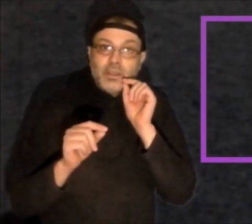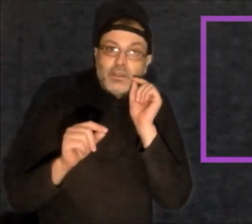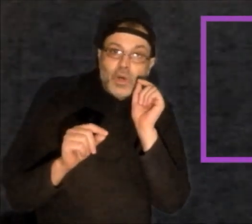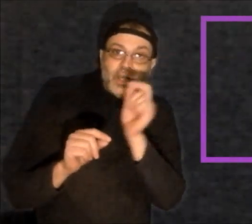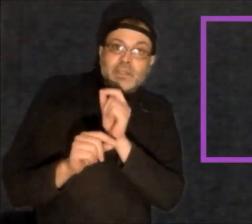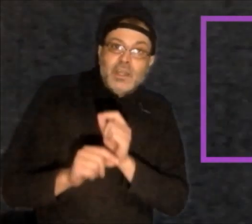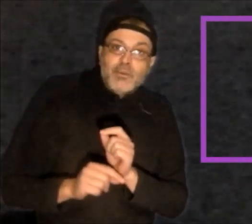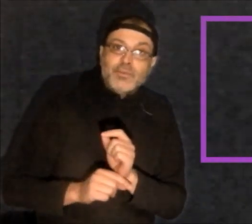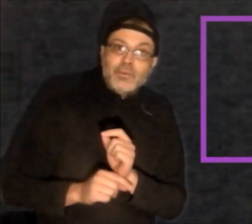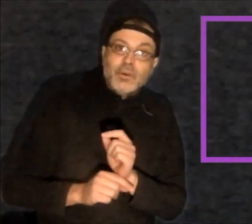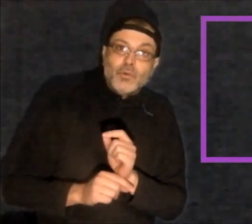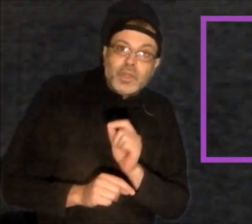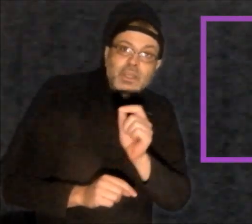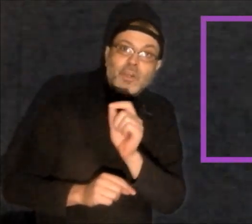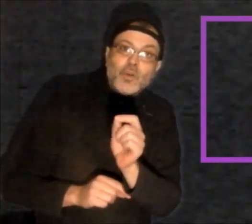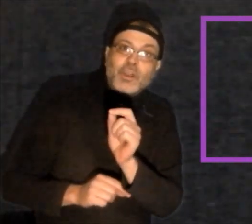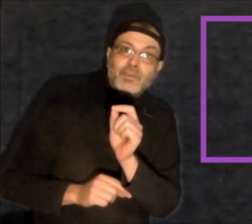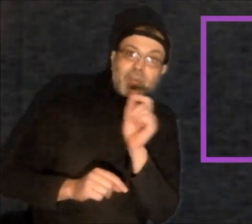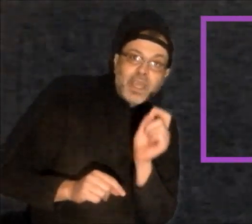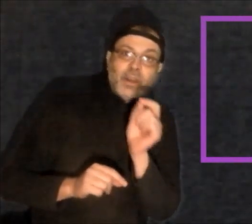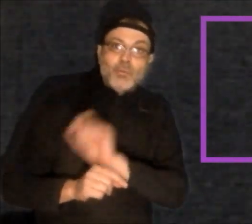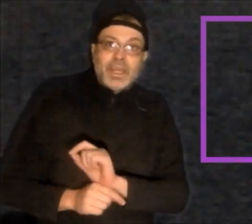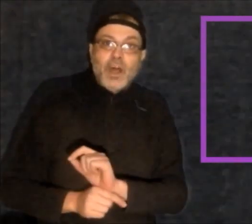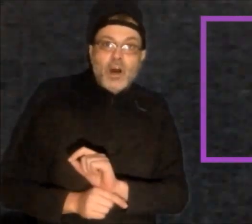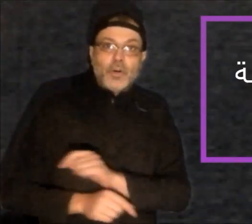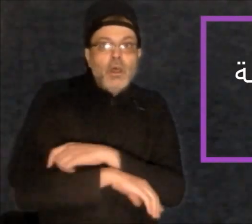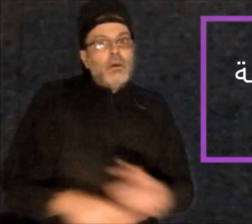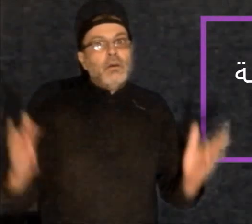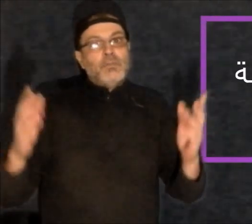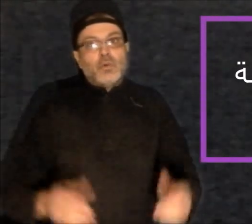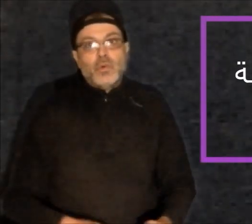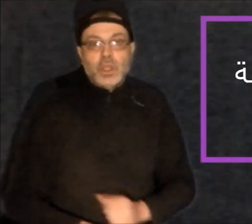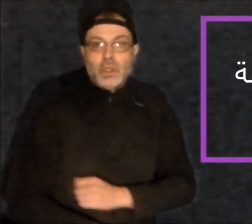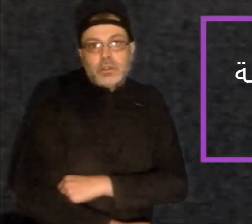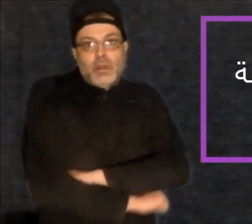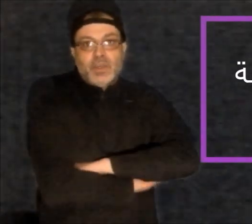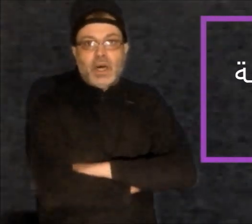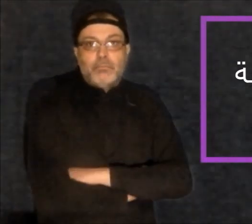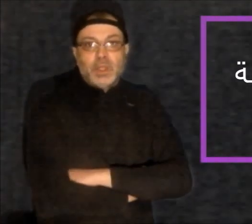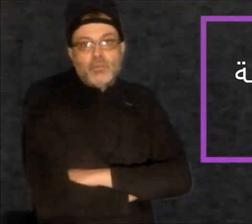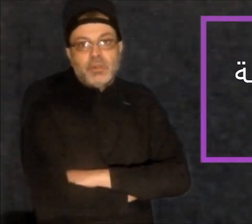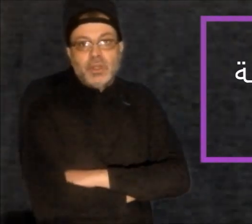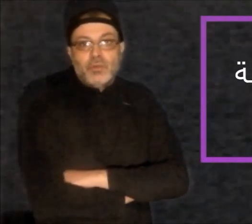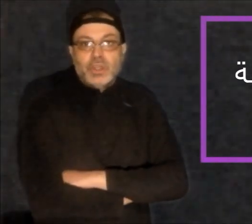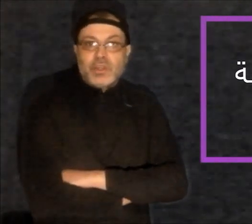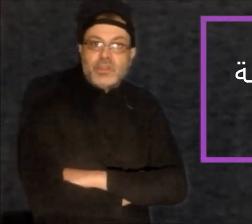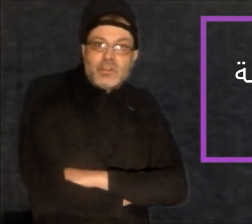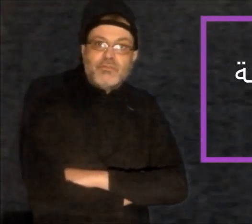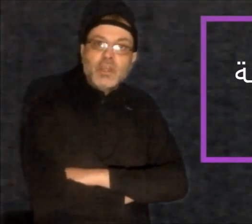في واختلاف وضعية النقطة في مكان أو مكان آخر فكل شيء يختلف. يخبر بيتو بيتو بيتو زي